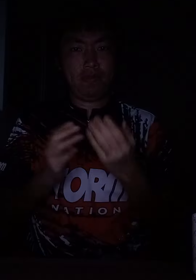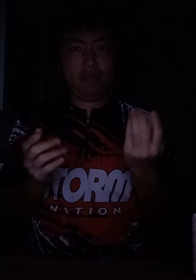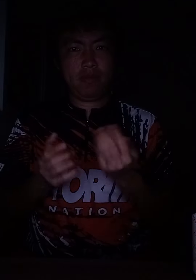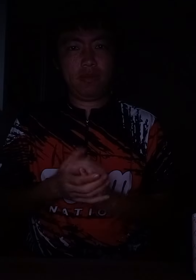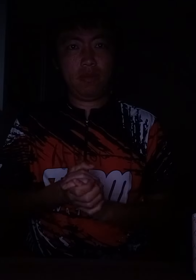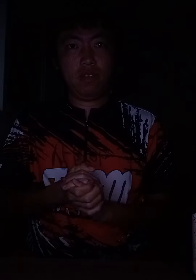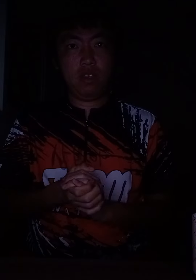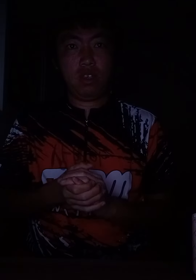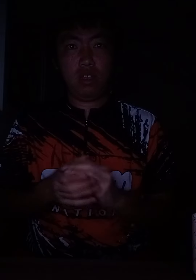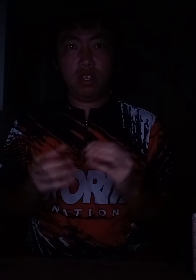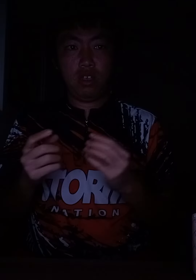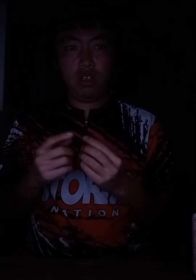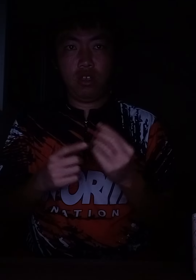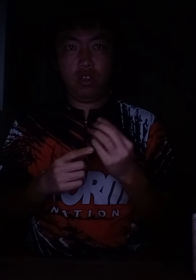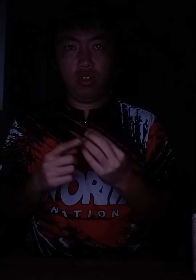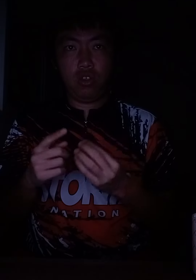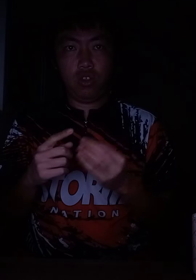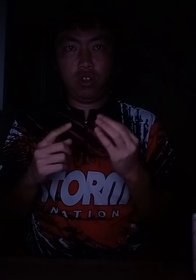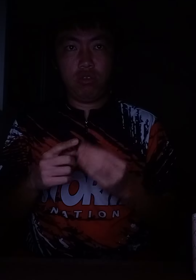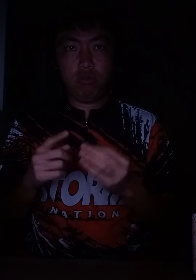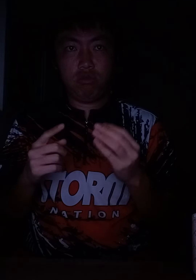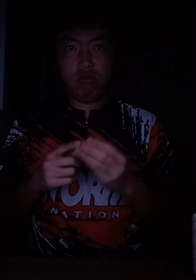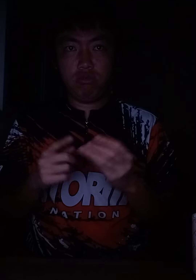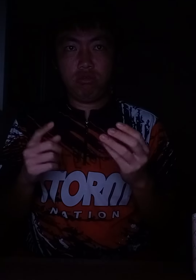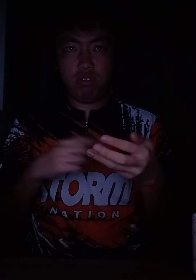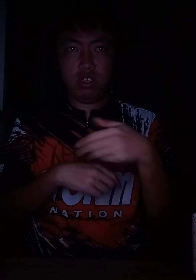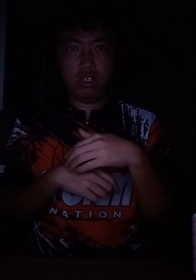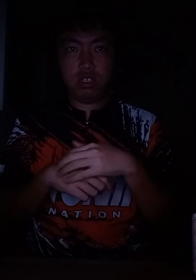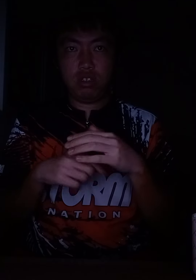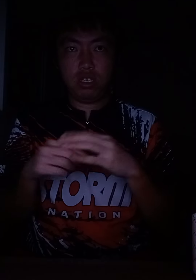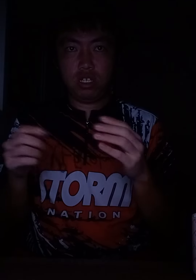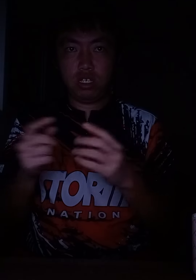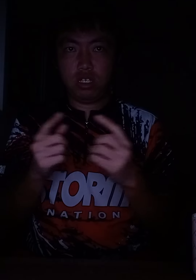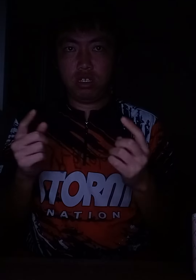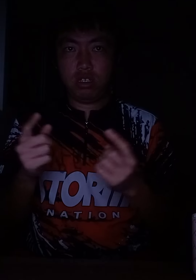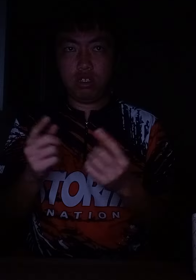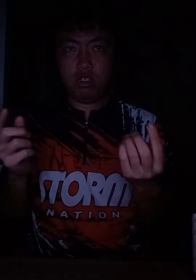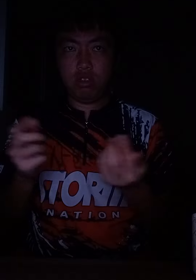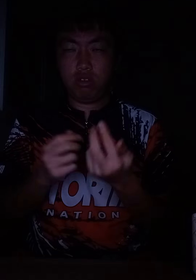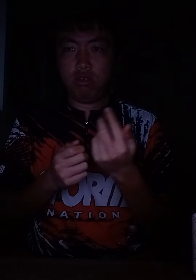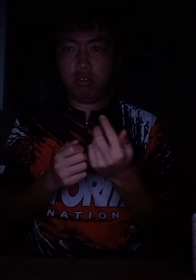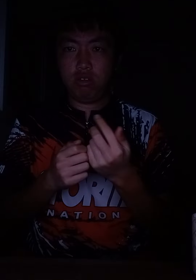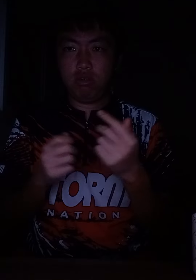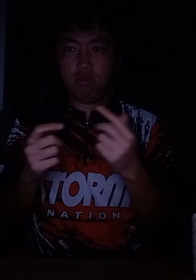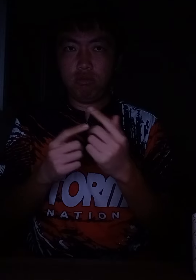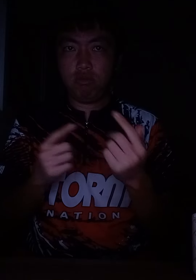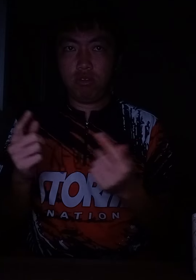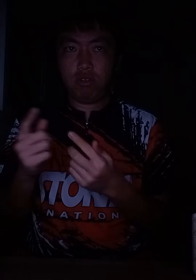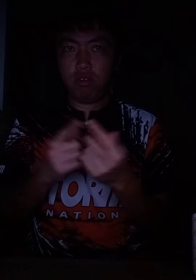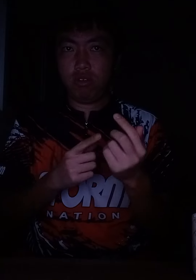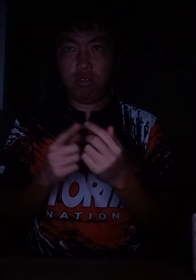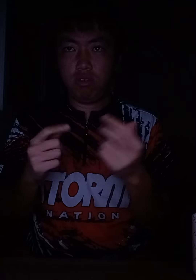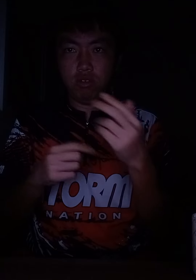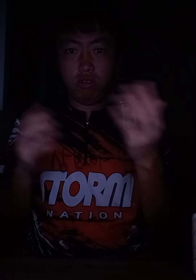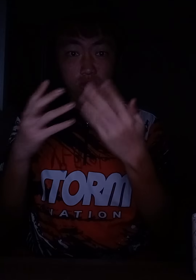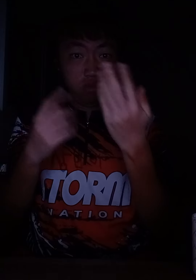그런데 하재근 평론가님, 그렇다면 저 전동차 칸에 타고 계시던 다른 승객분들은 그냥 하염없이 바라만 보고 있던 거예요?